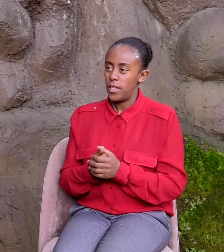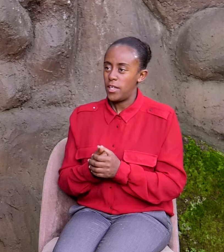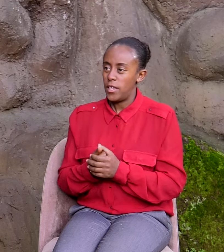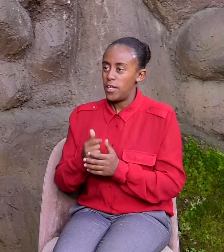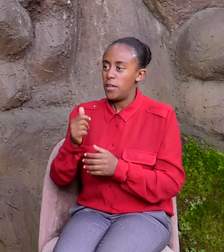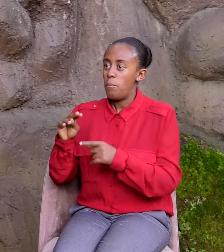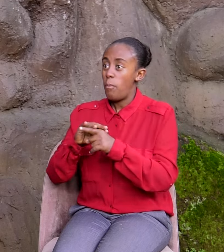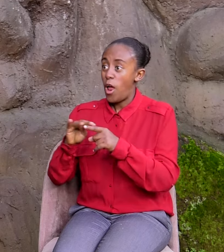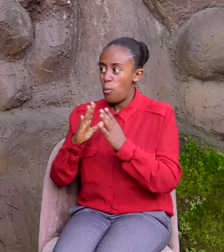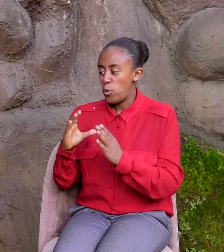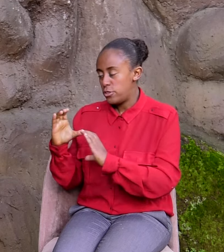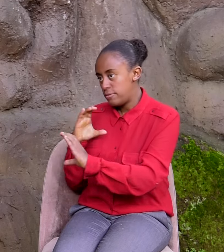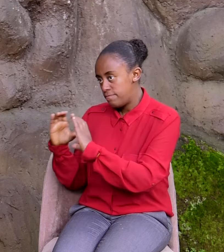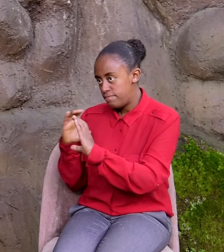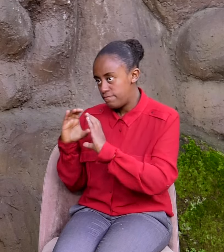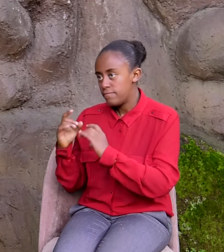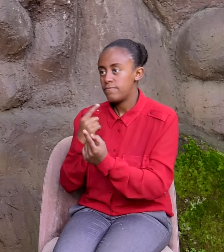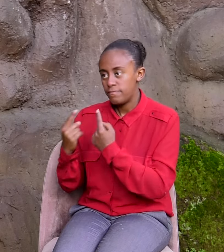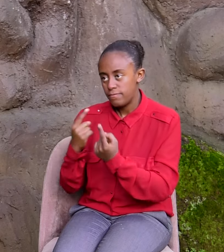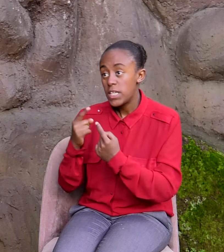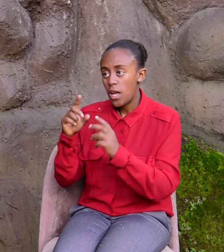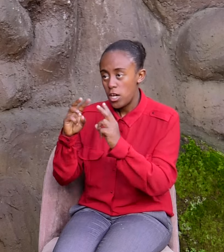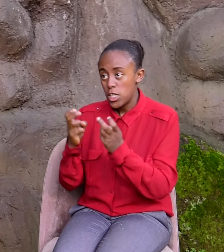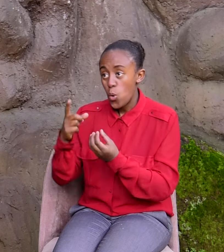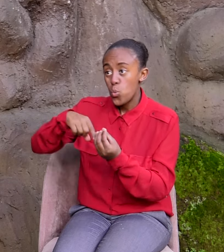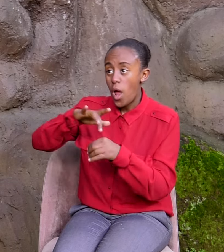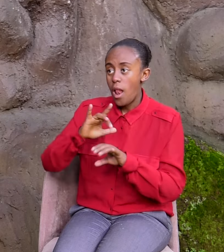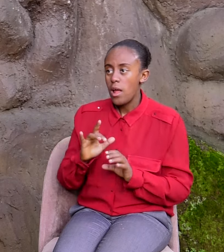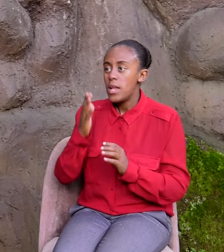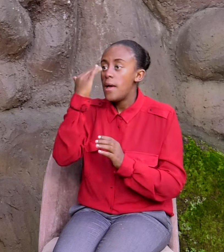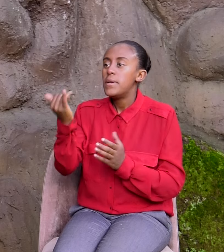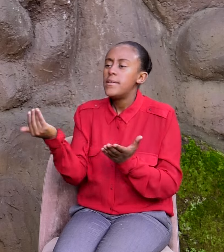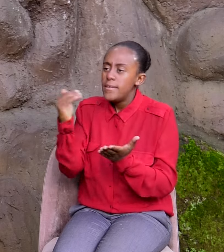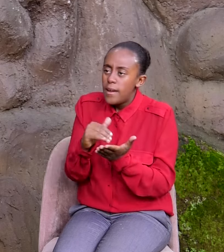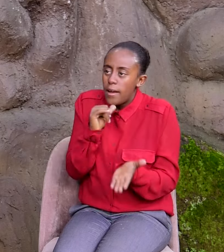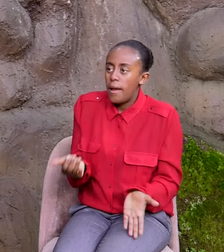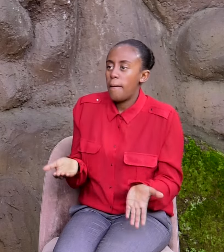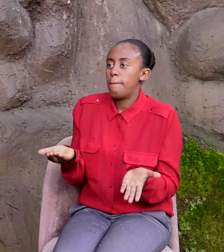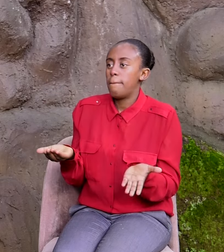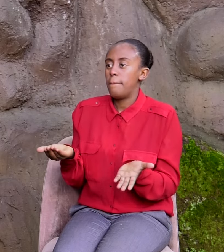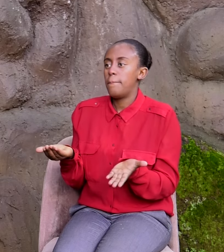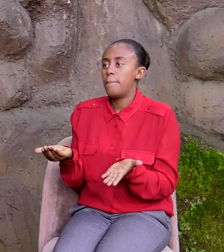ኤክስፐርቶችን ሳወራበት ነበር በዛ ርዕሰ ጉዳይ ላይ ለምን እንዳይደገም፣